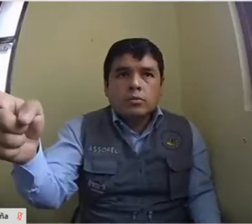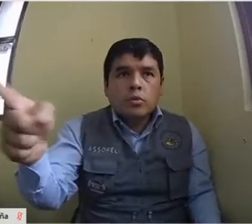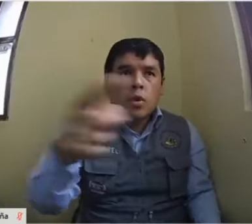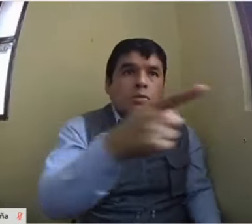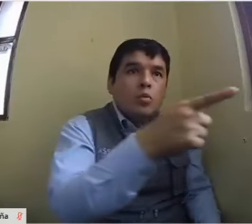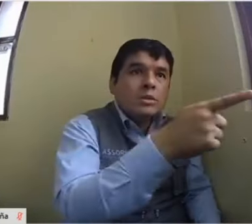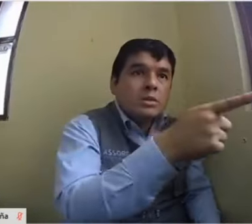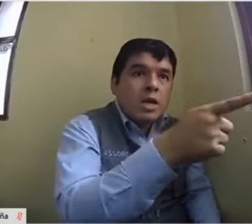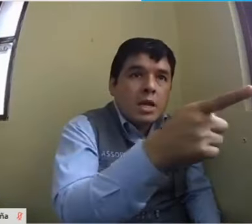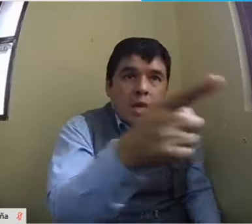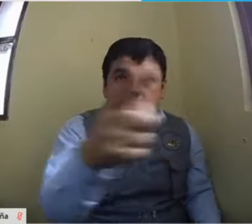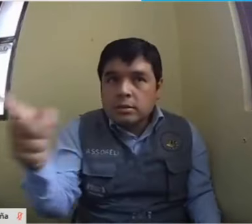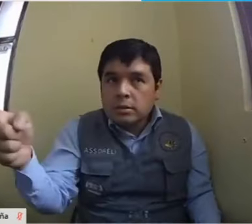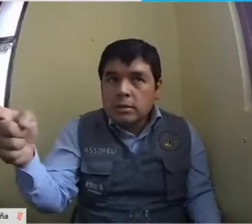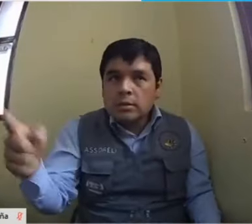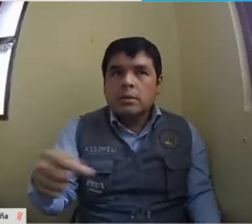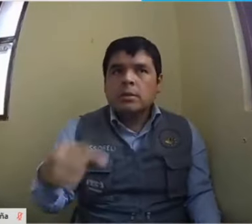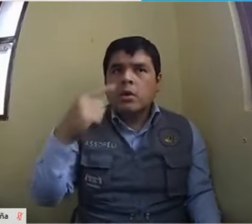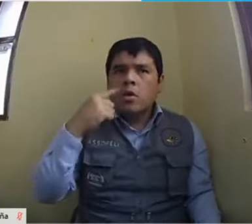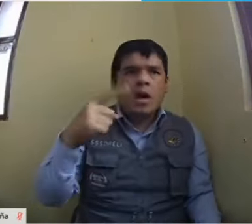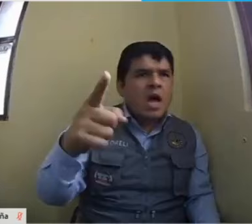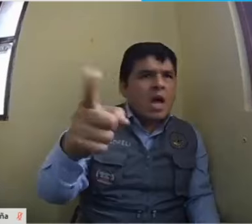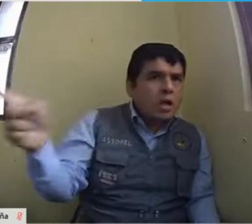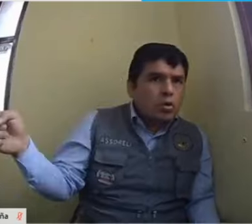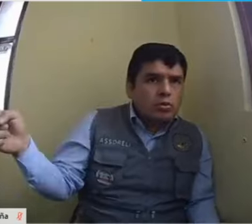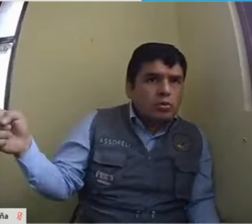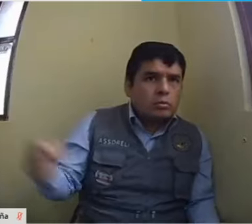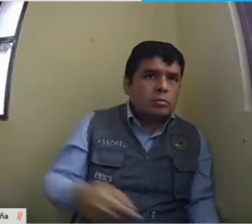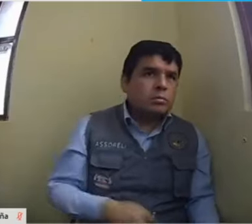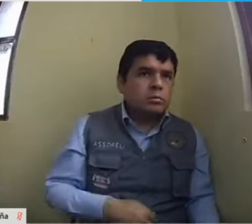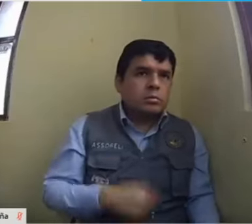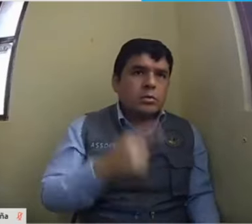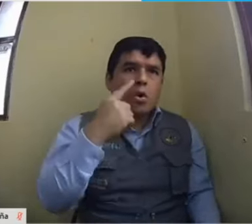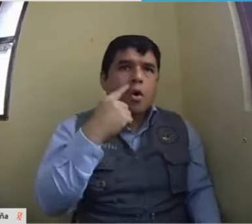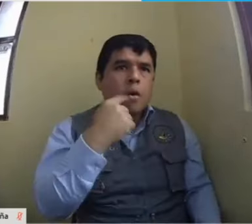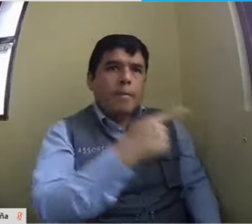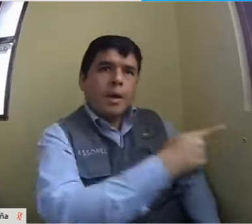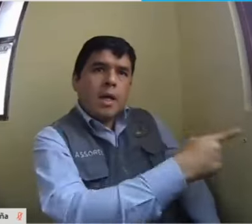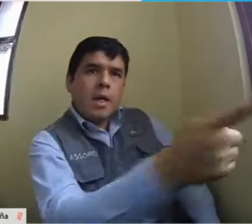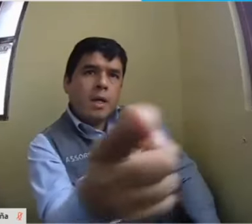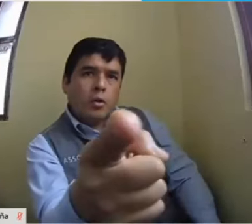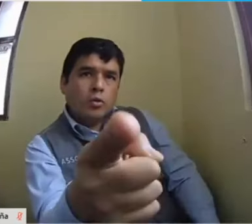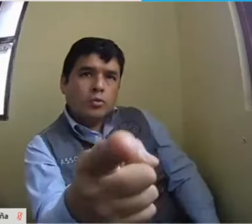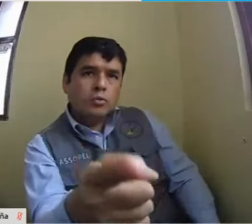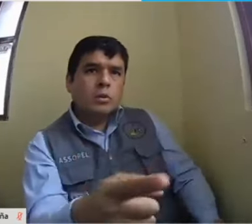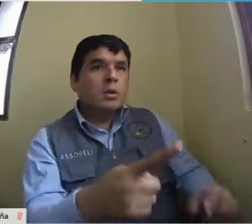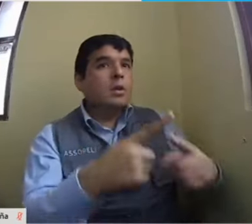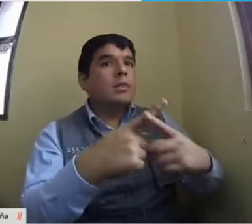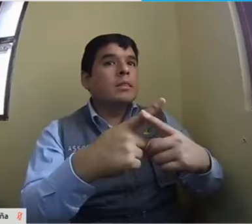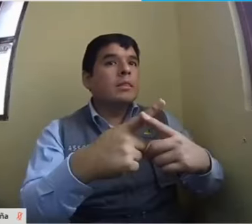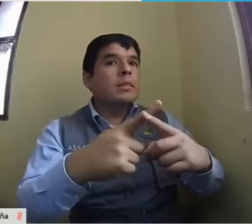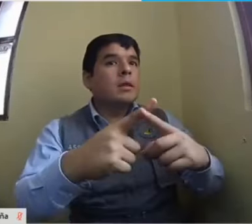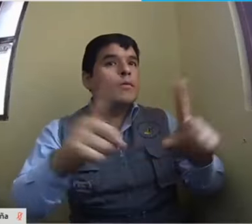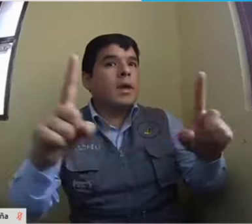hombre y se señala a varias personas. Ellos, masculino, hombre y se